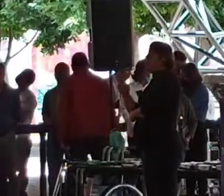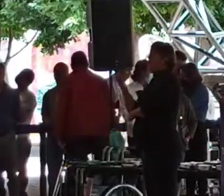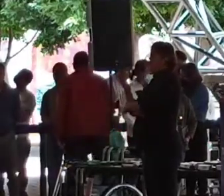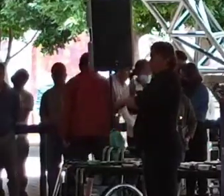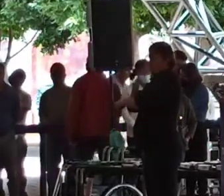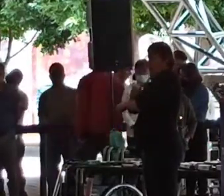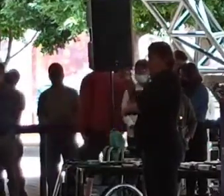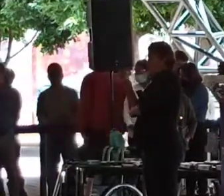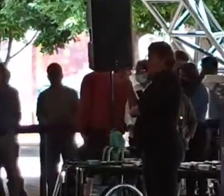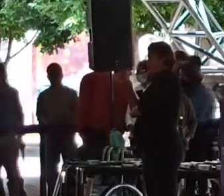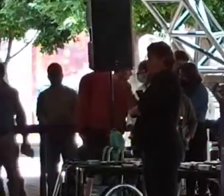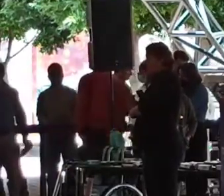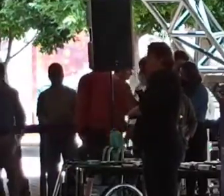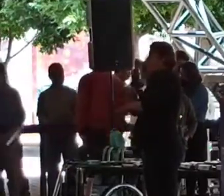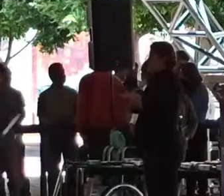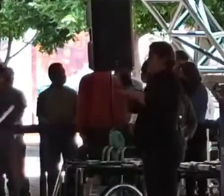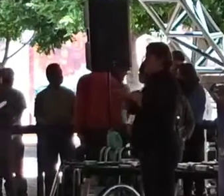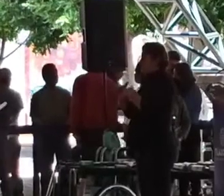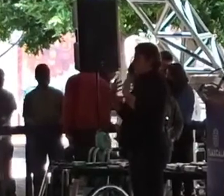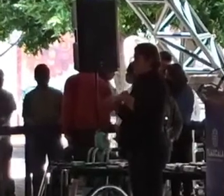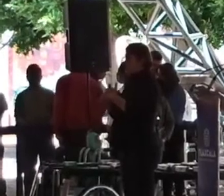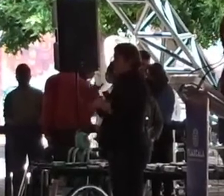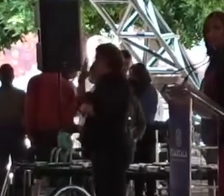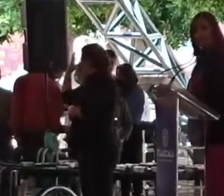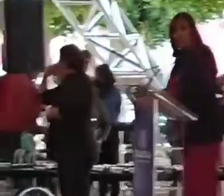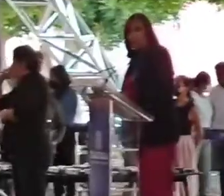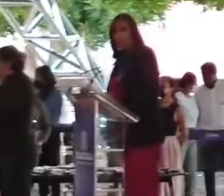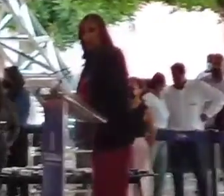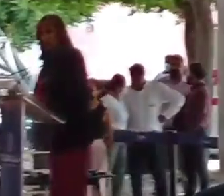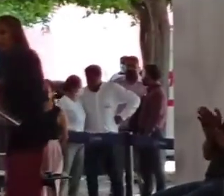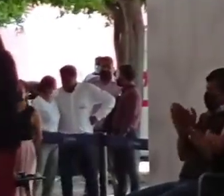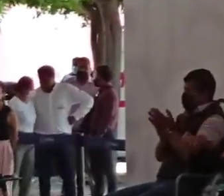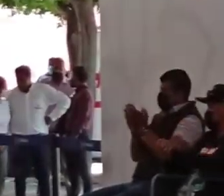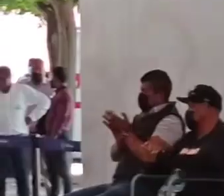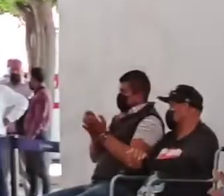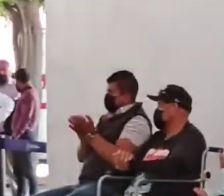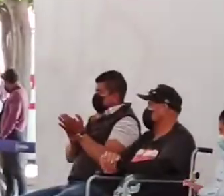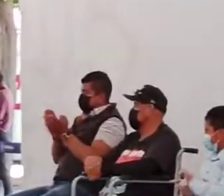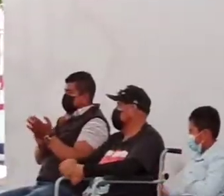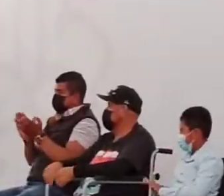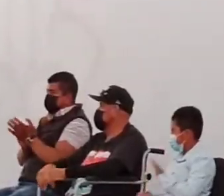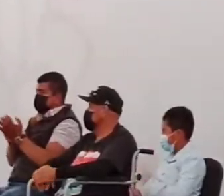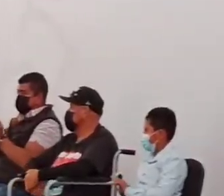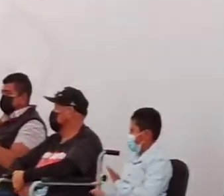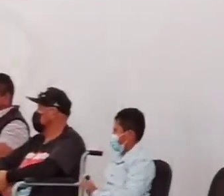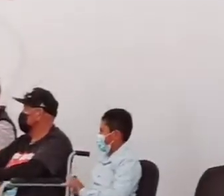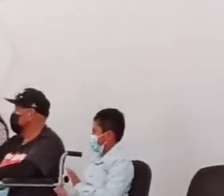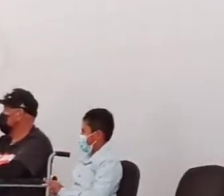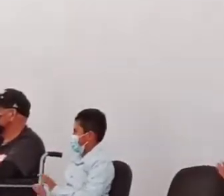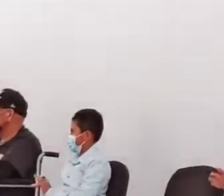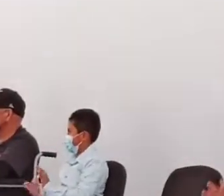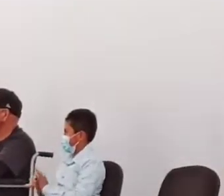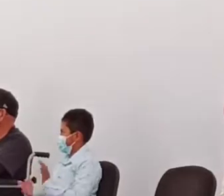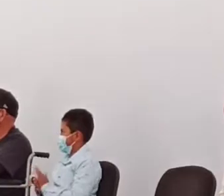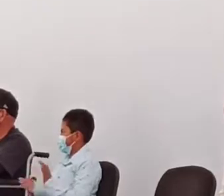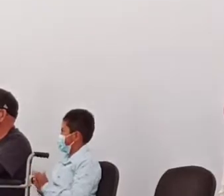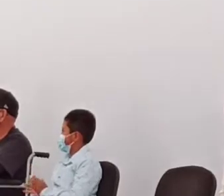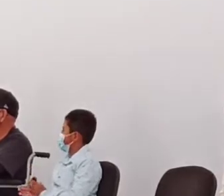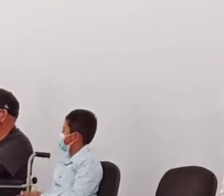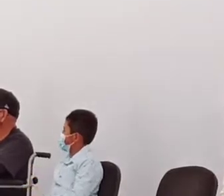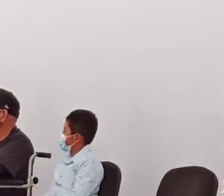DIF que hacen una labor hermosa, maravillosa, todos los días por servir en todos los rincones del